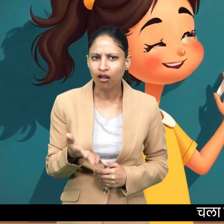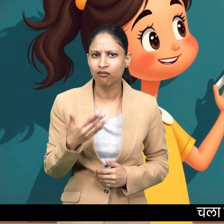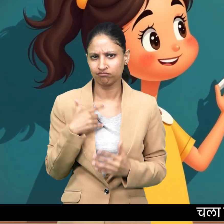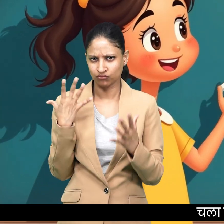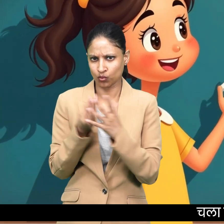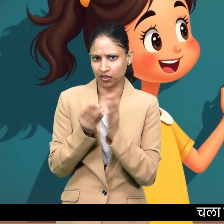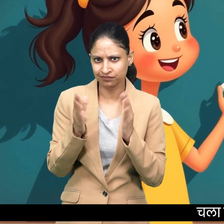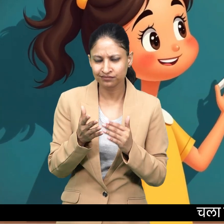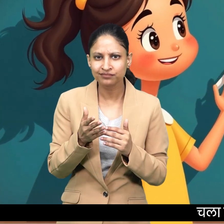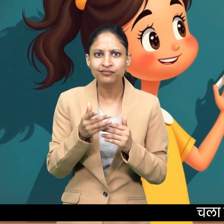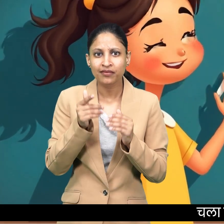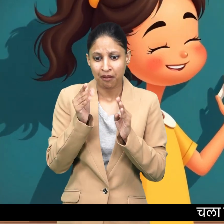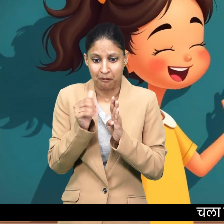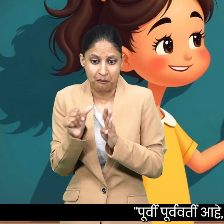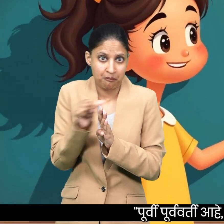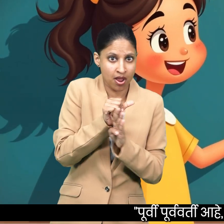चला एकत्र म्हणूया.